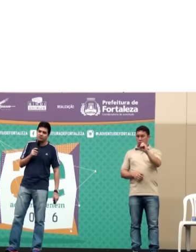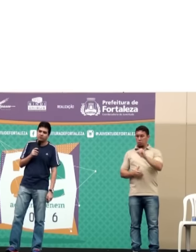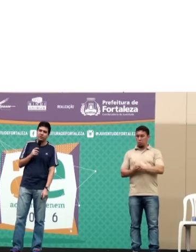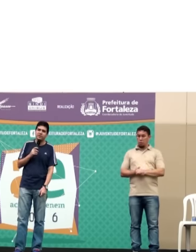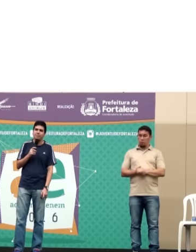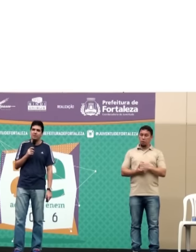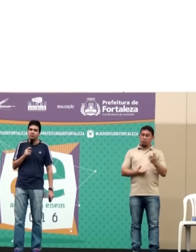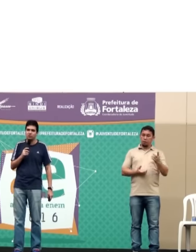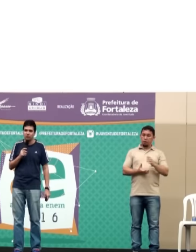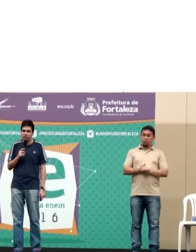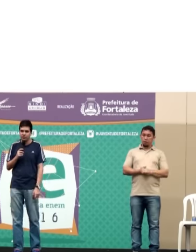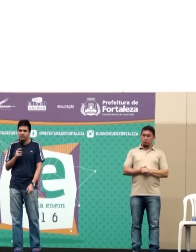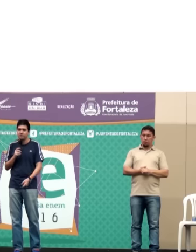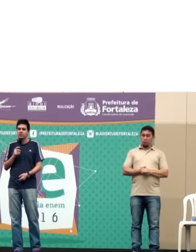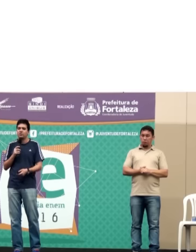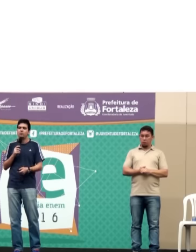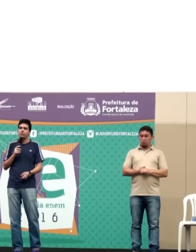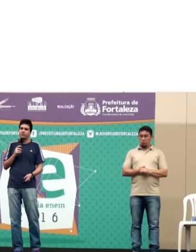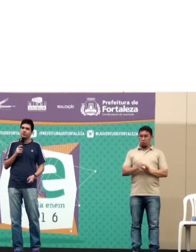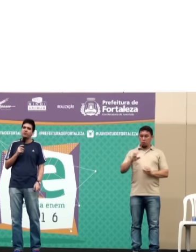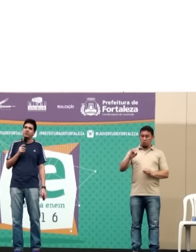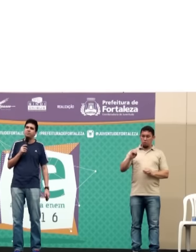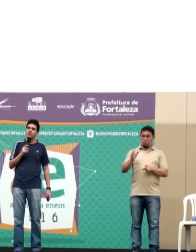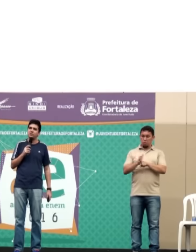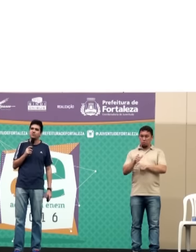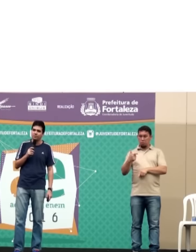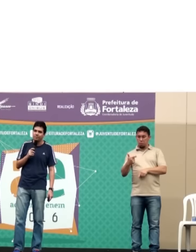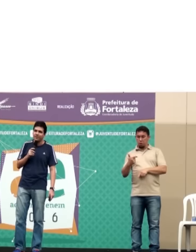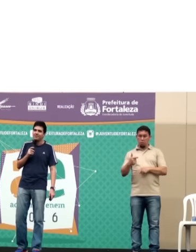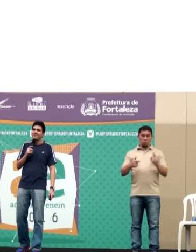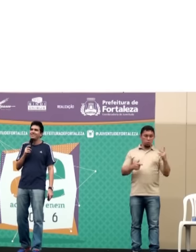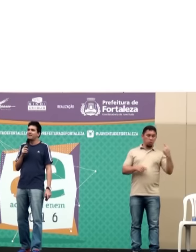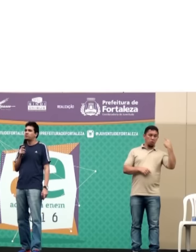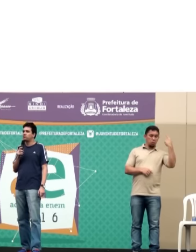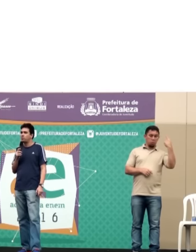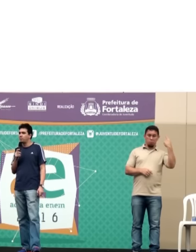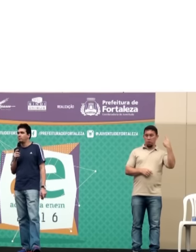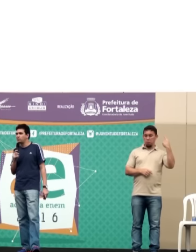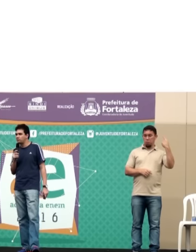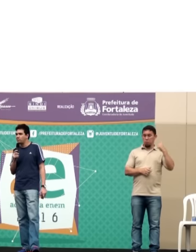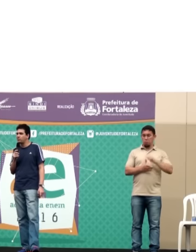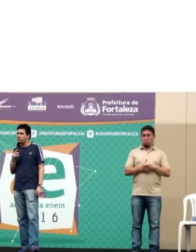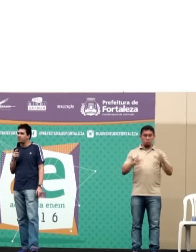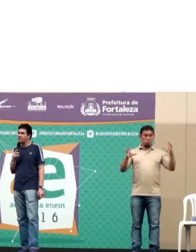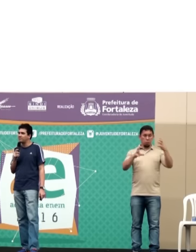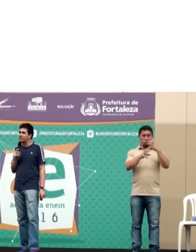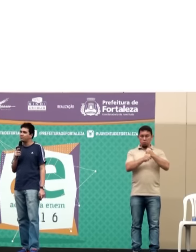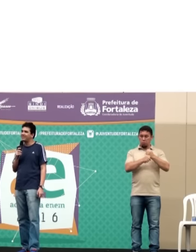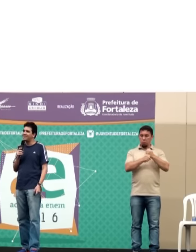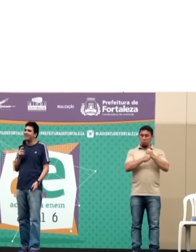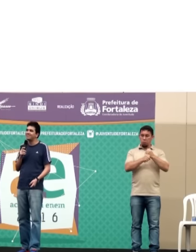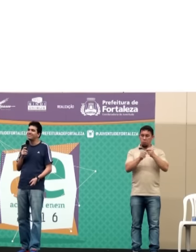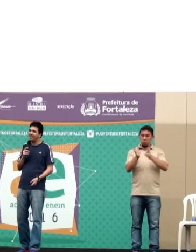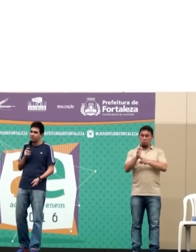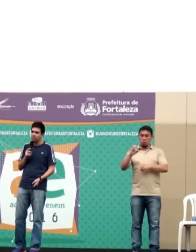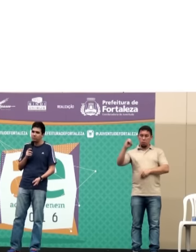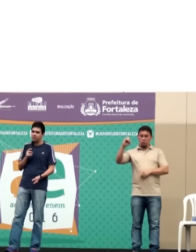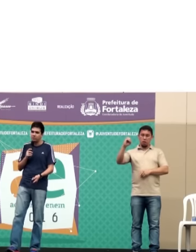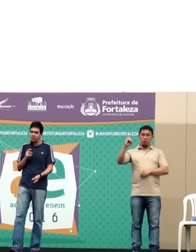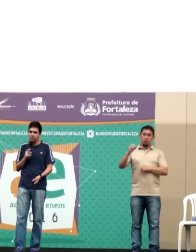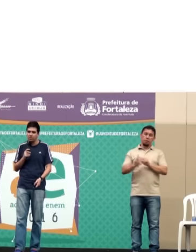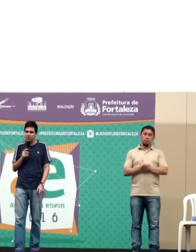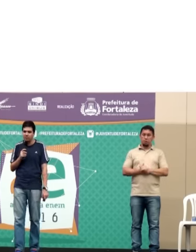O oxigênio é menos 2, o hidrogênio é mais 1. E a soma dos números de oxidação tem que dar